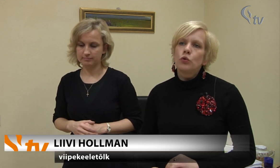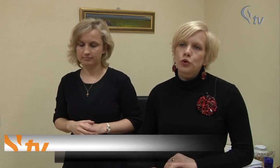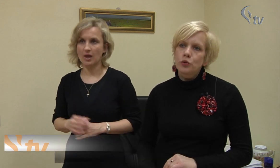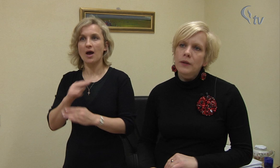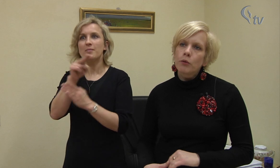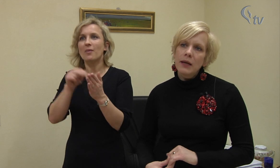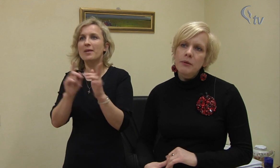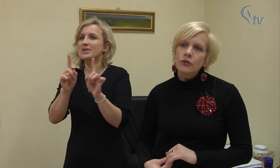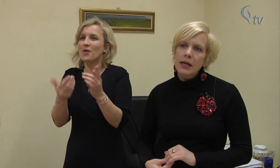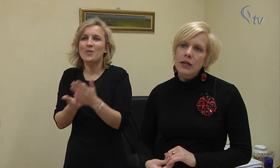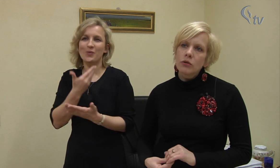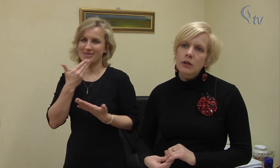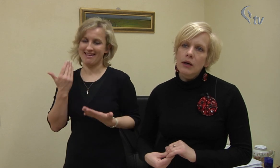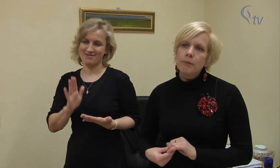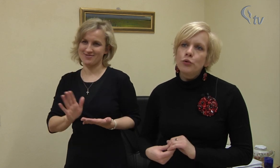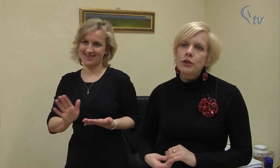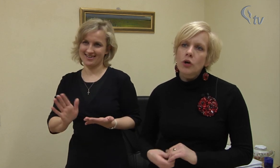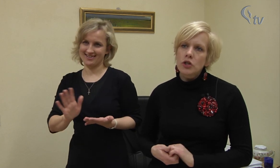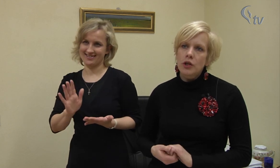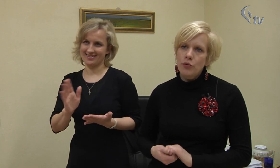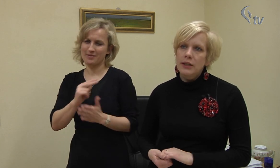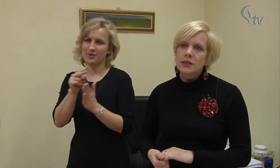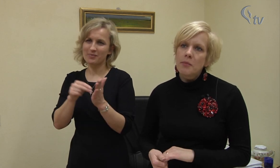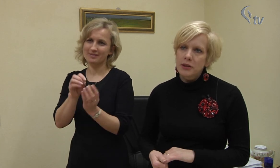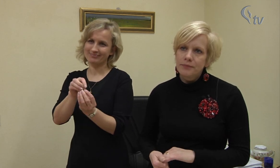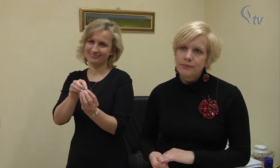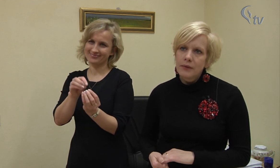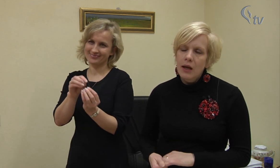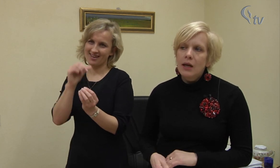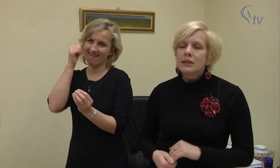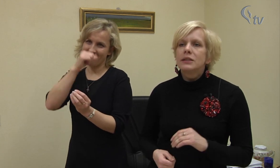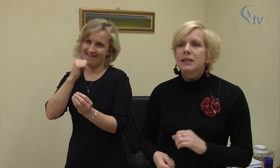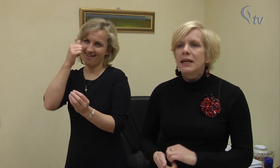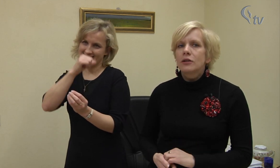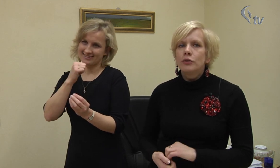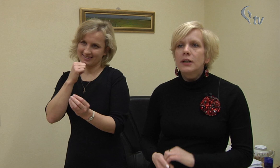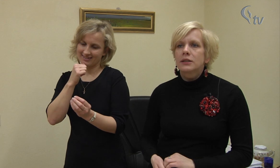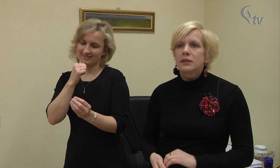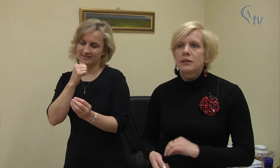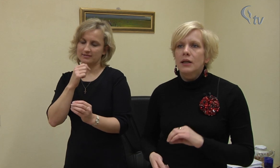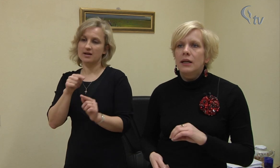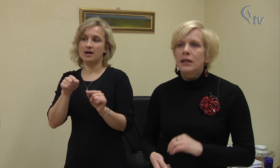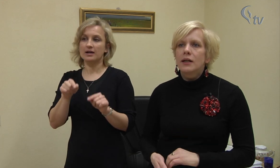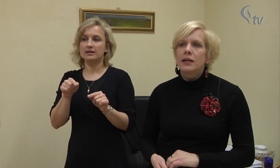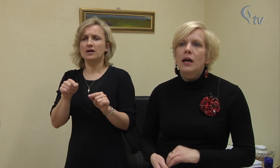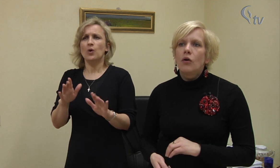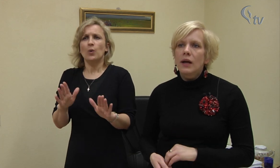uut. Need probleemid on tegelikult püsinud aastaid ühed ja samad. See on see, et kuidas ikkagi